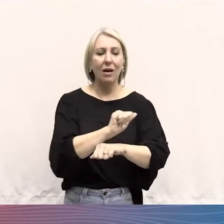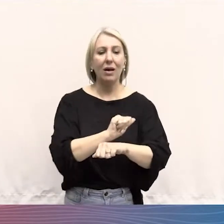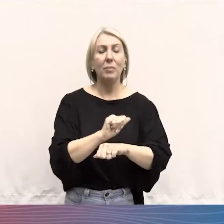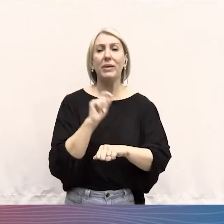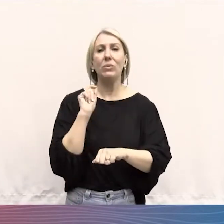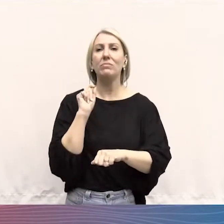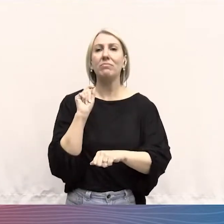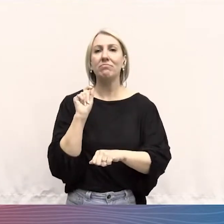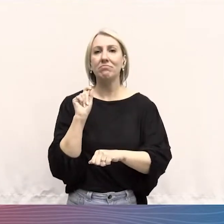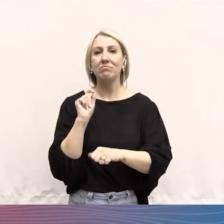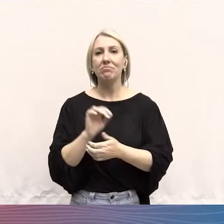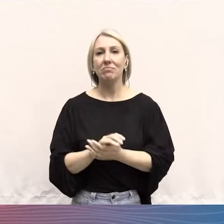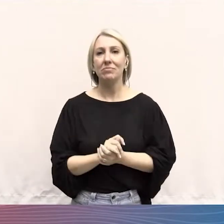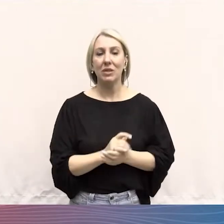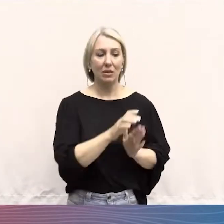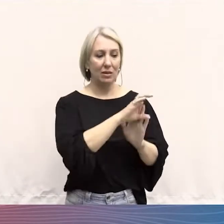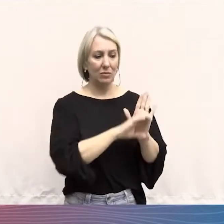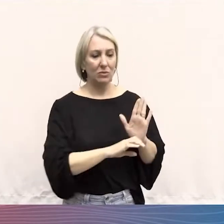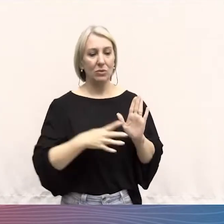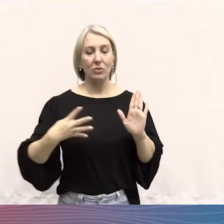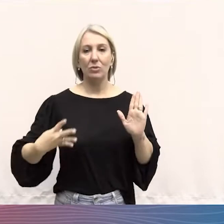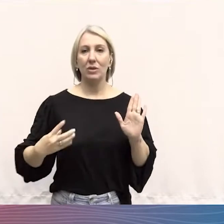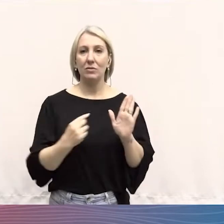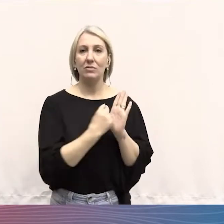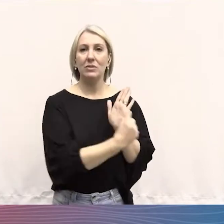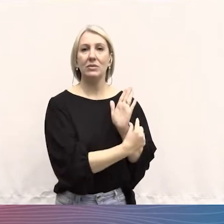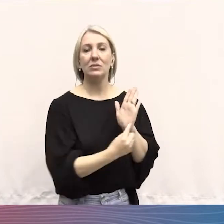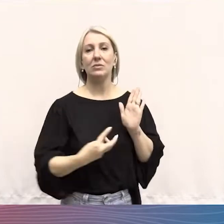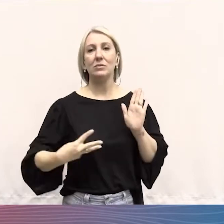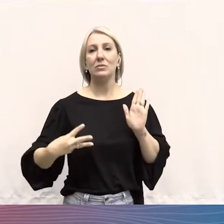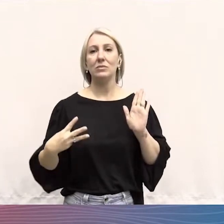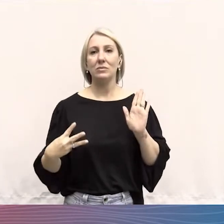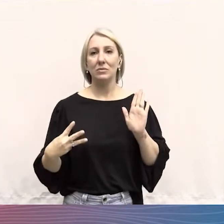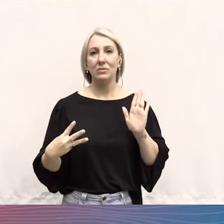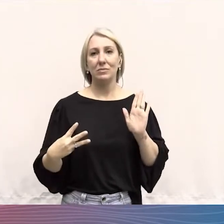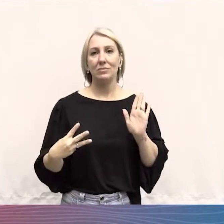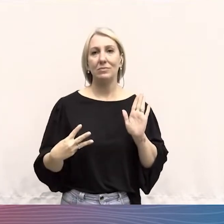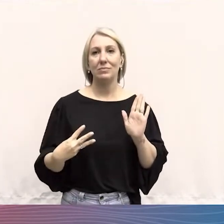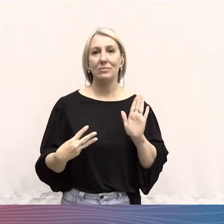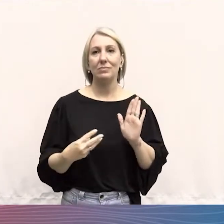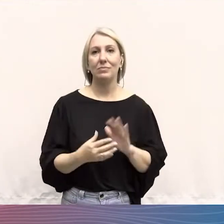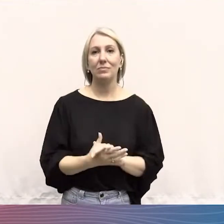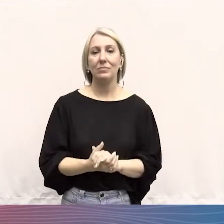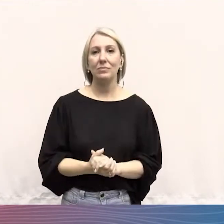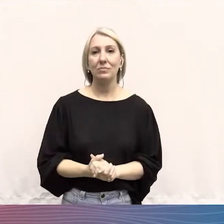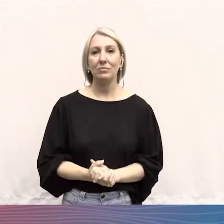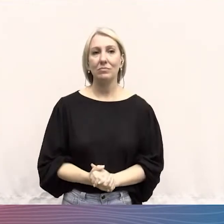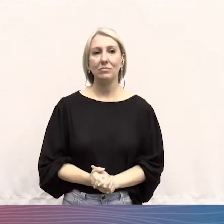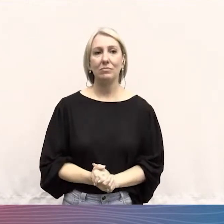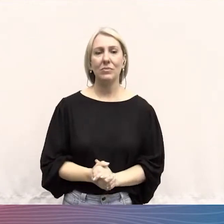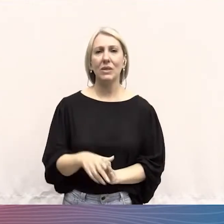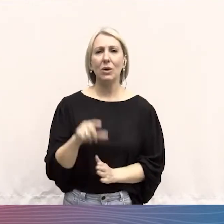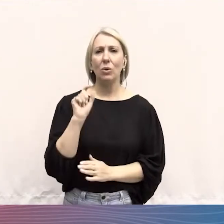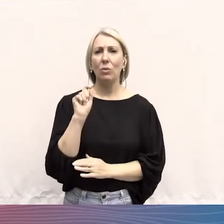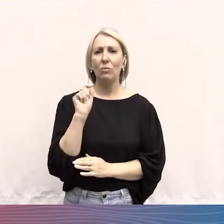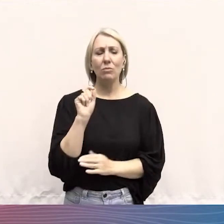Capítulo 4, versículo 3 diz, vou rapidamente, tá? Pois que diz a